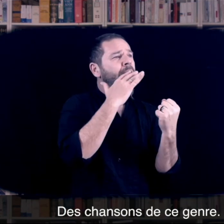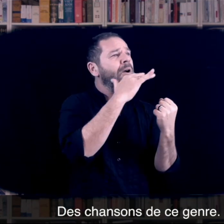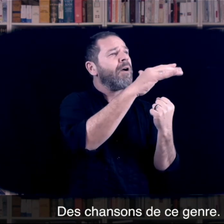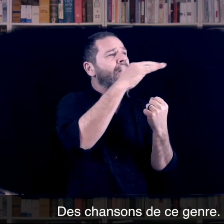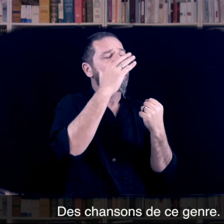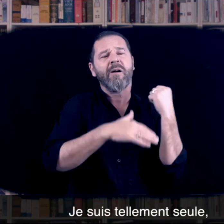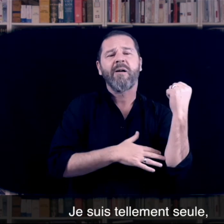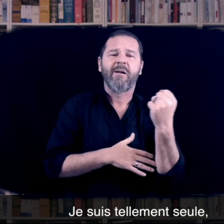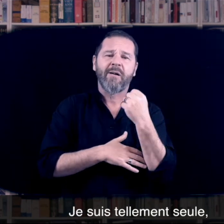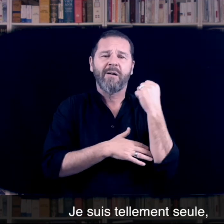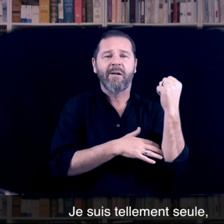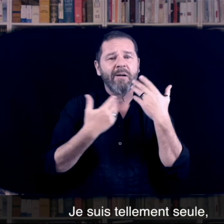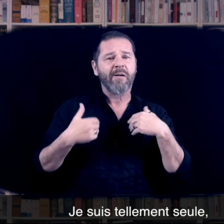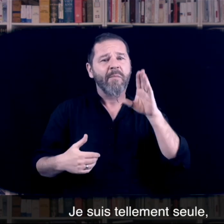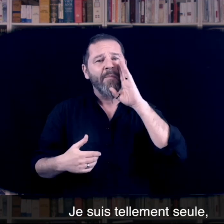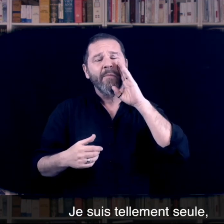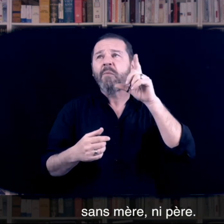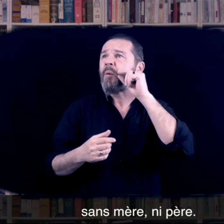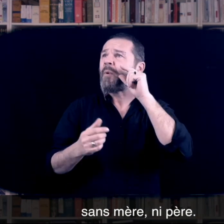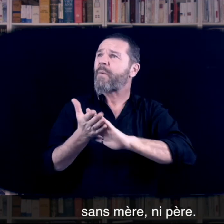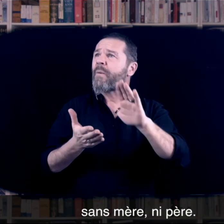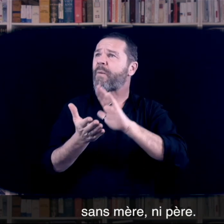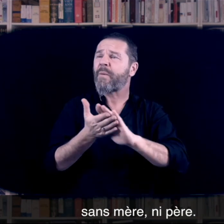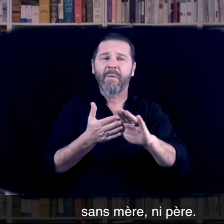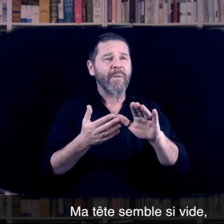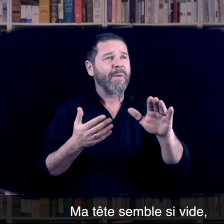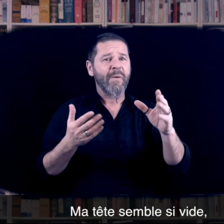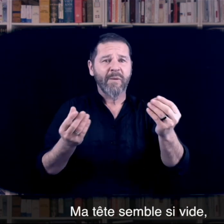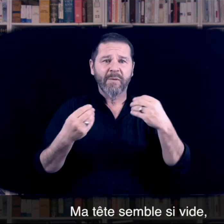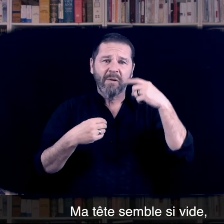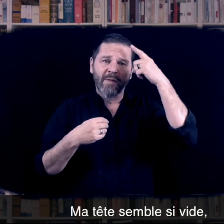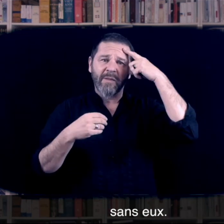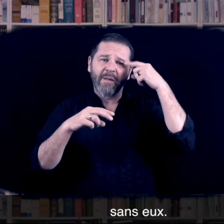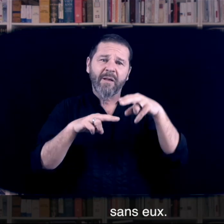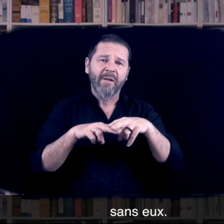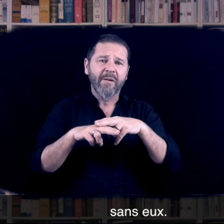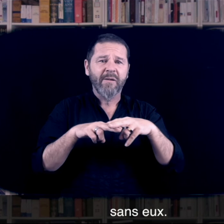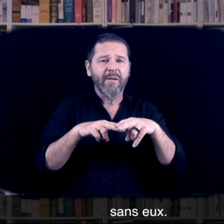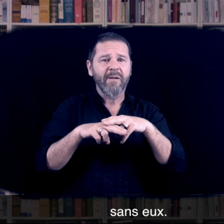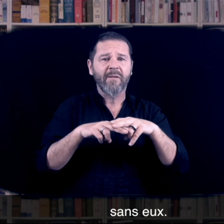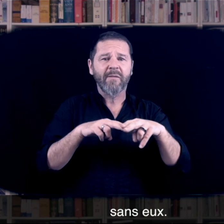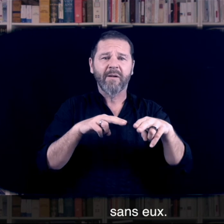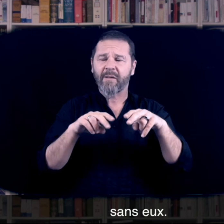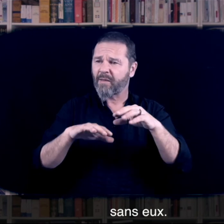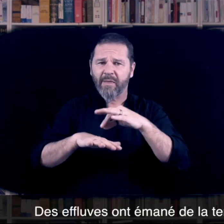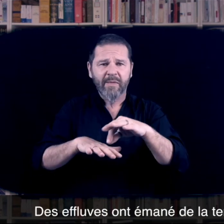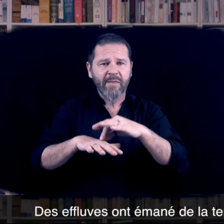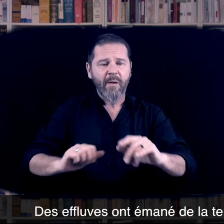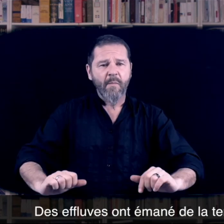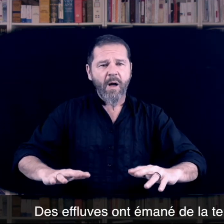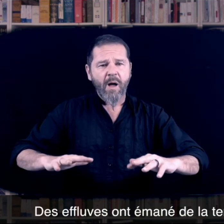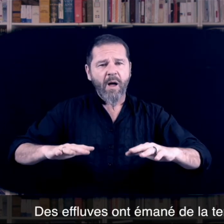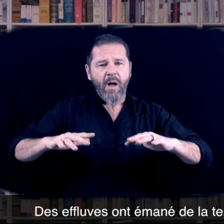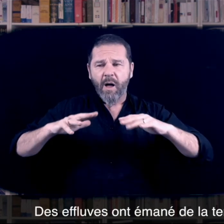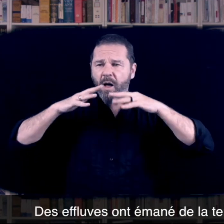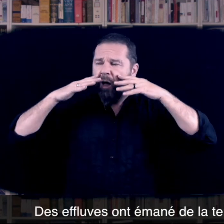genre. Je suis tellement seule, sans mère ni père, ma tête semble si vide sans eux. Des effluves